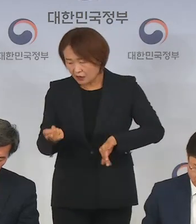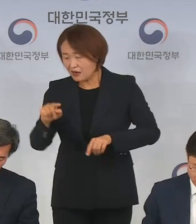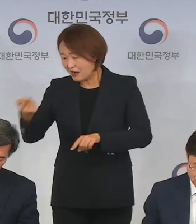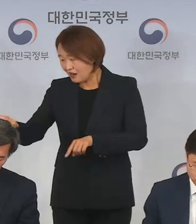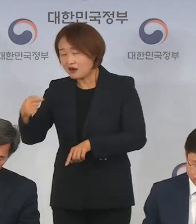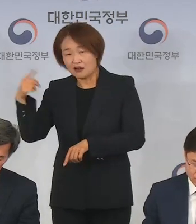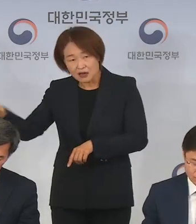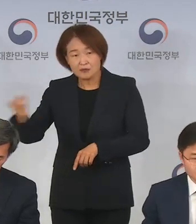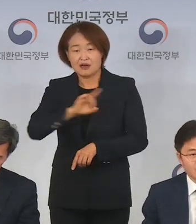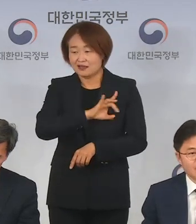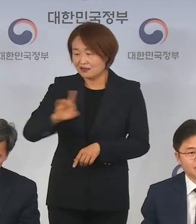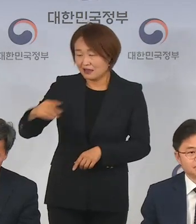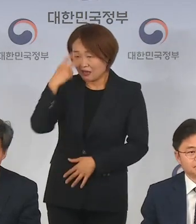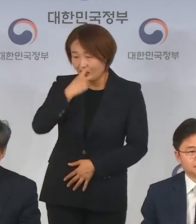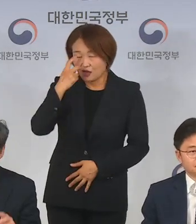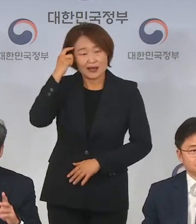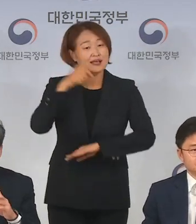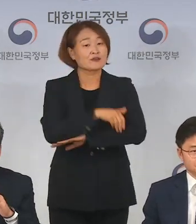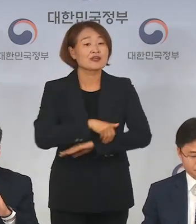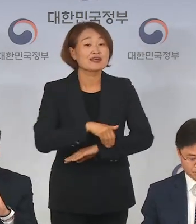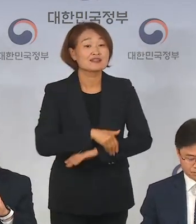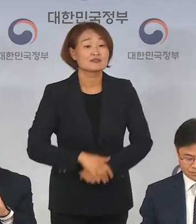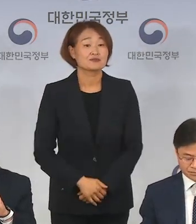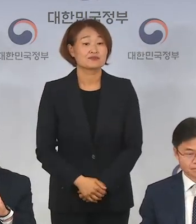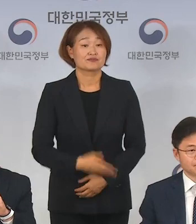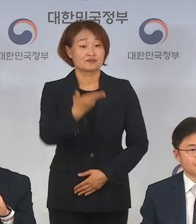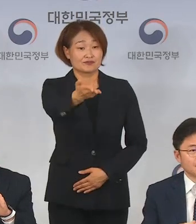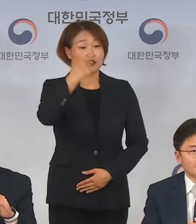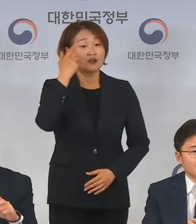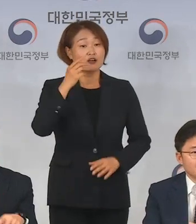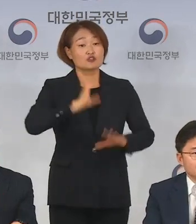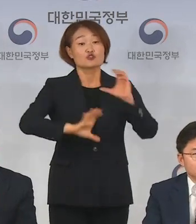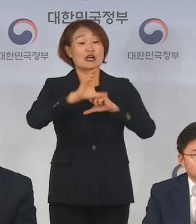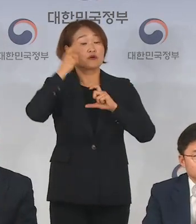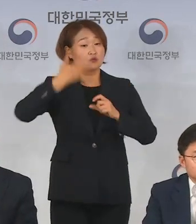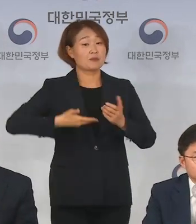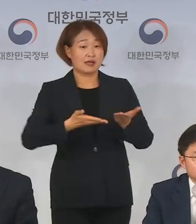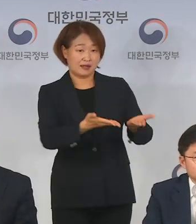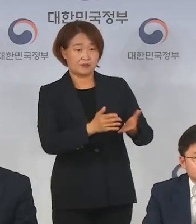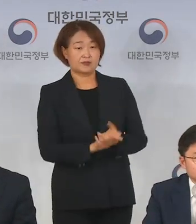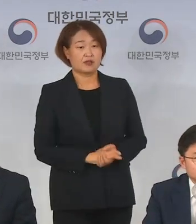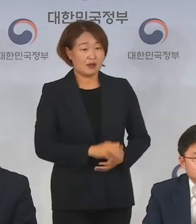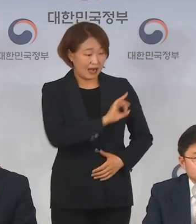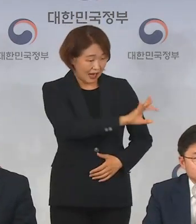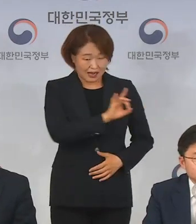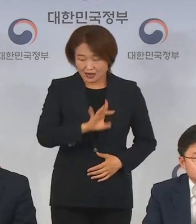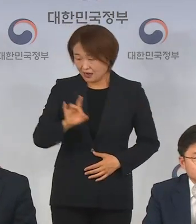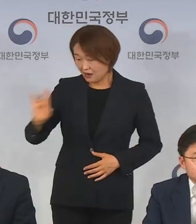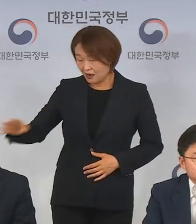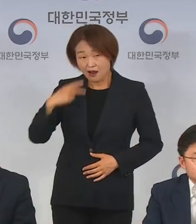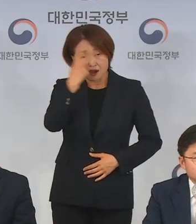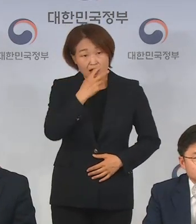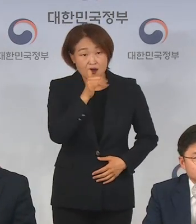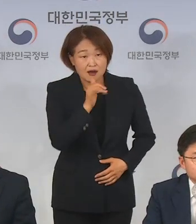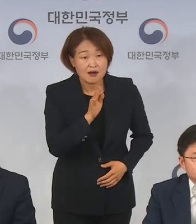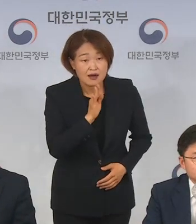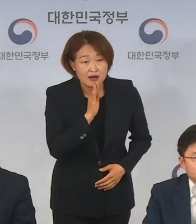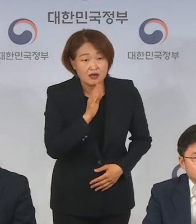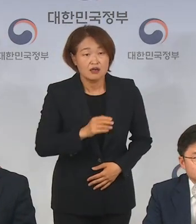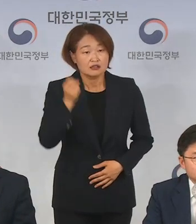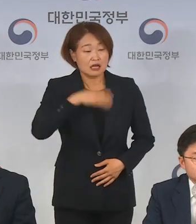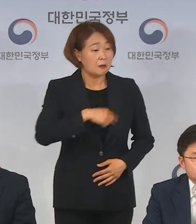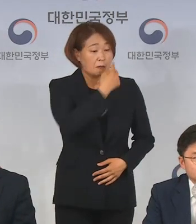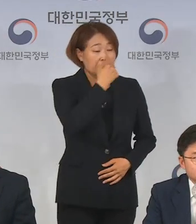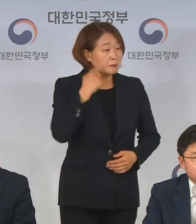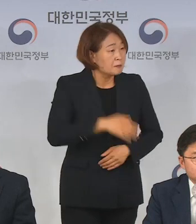좀 드릴 수 있을 것 같습니다. 추가로 한 가지 더 여쭤볼게요. 그럼 일련의 과정을 점검을 하는데 이게 단순히